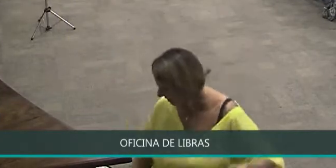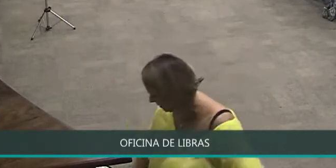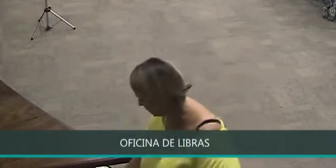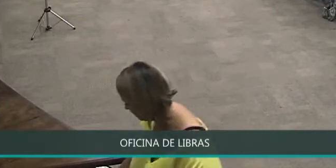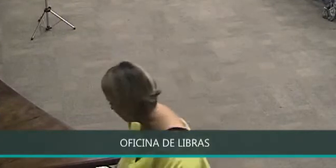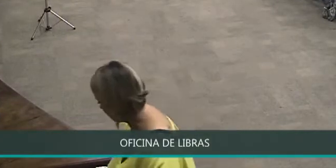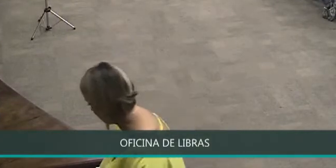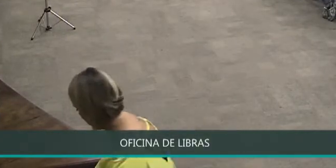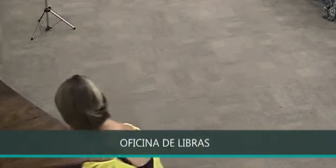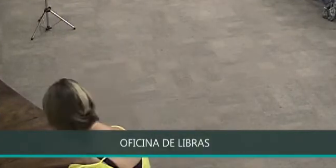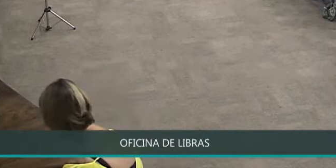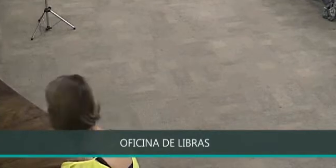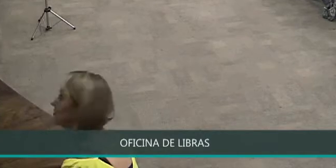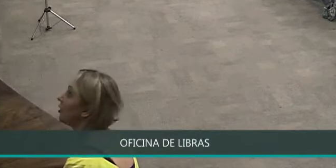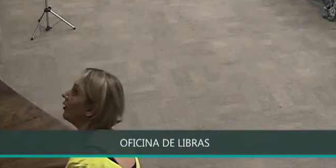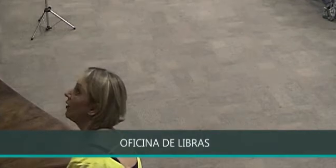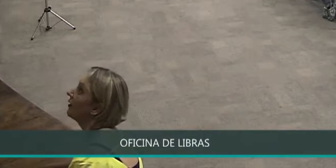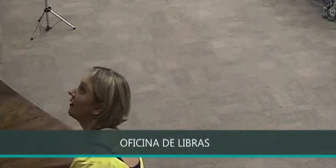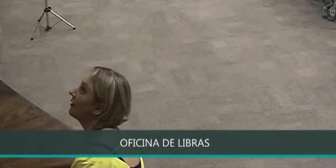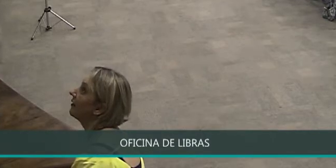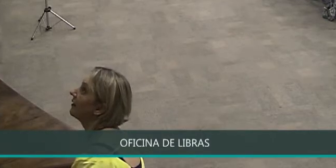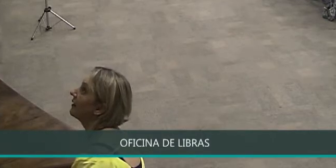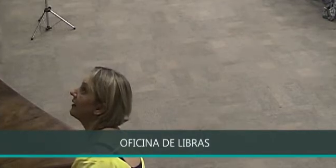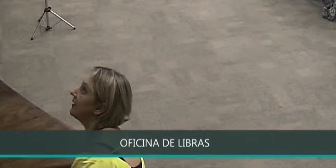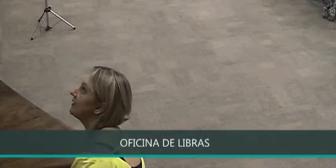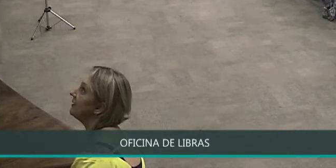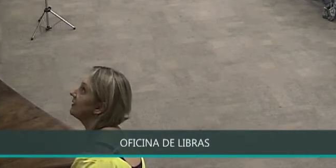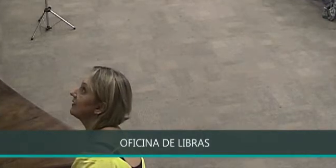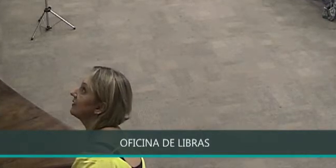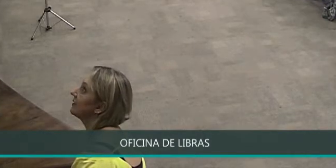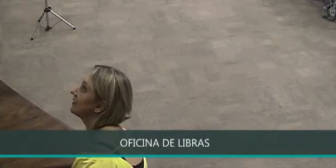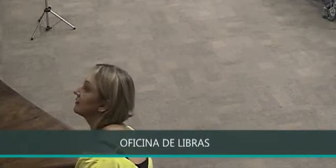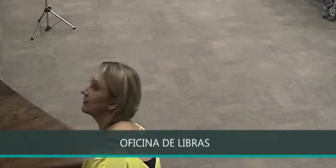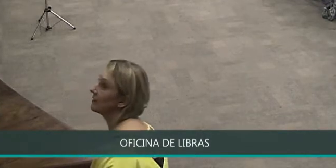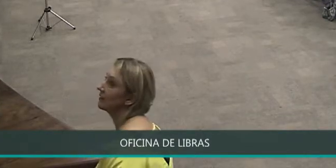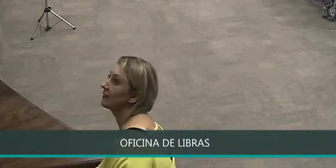filmando? Porque olha só. Eita.